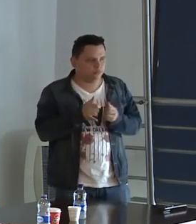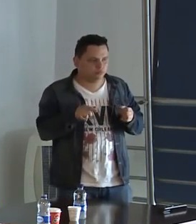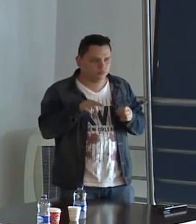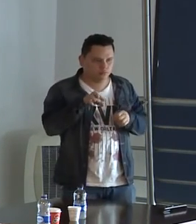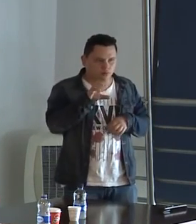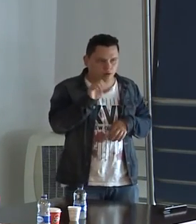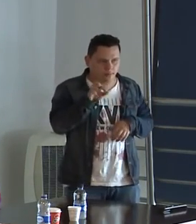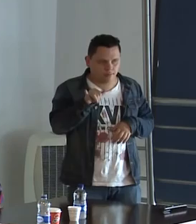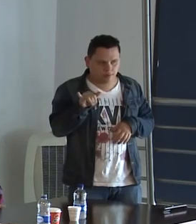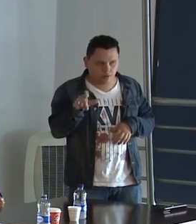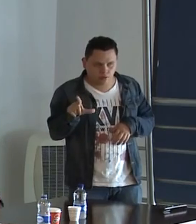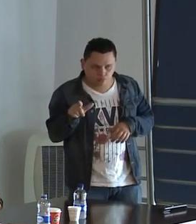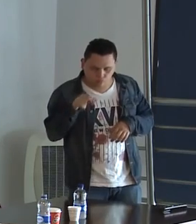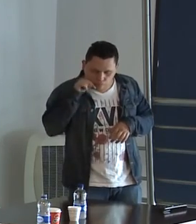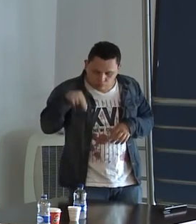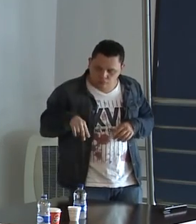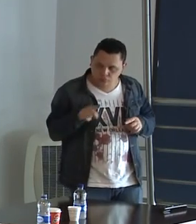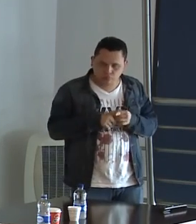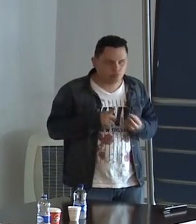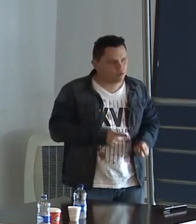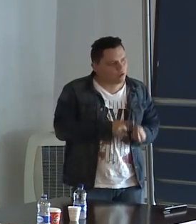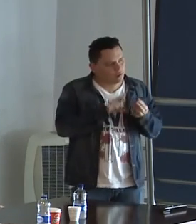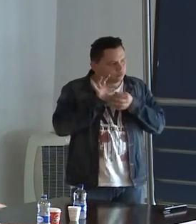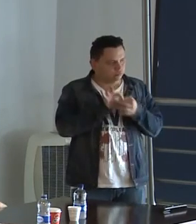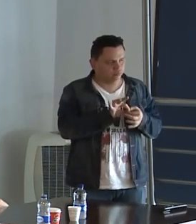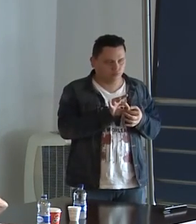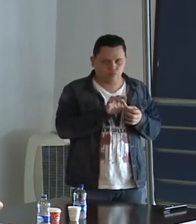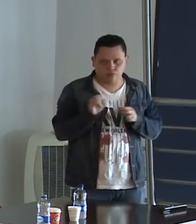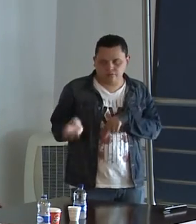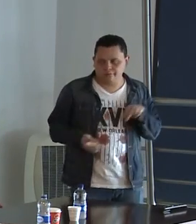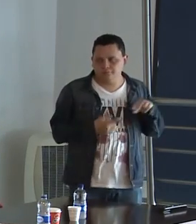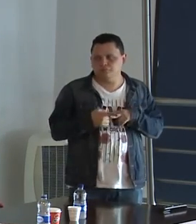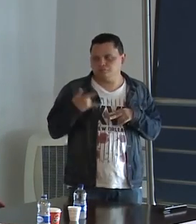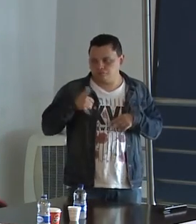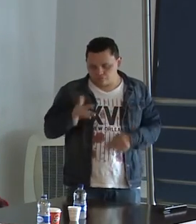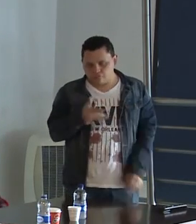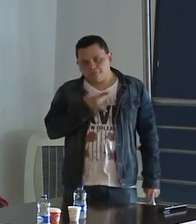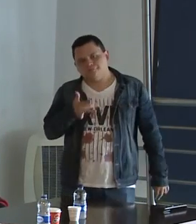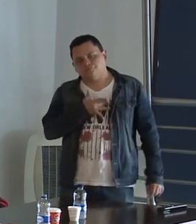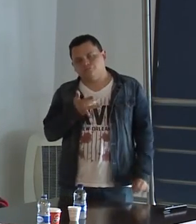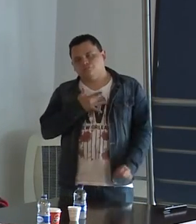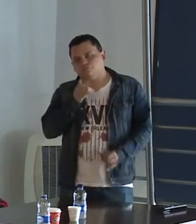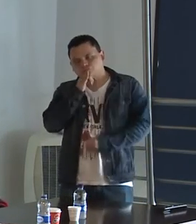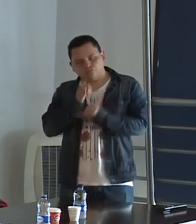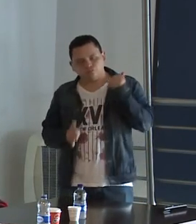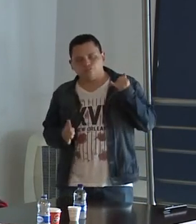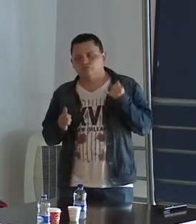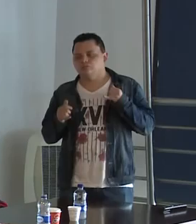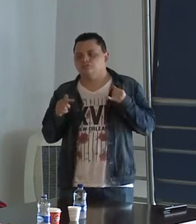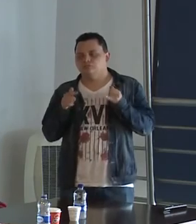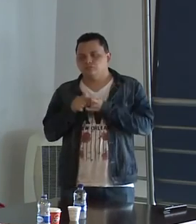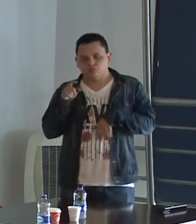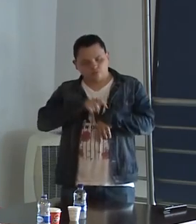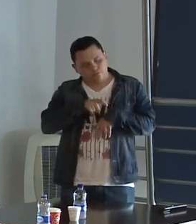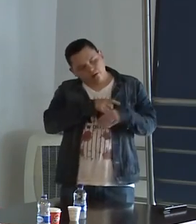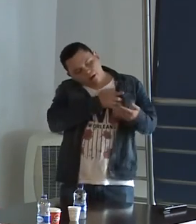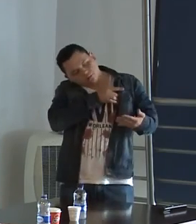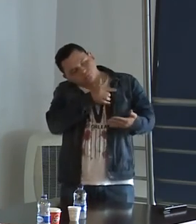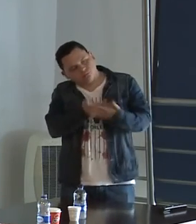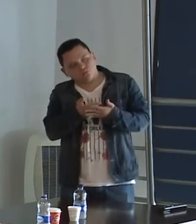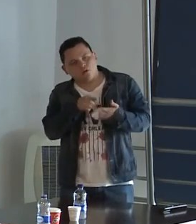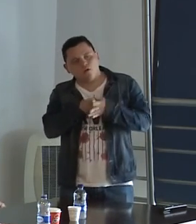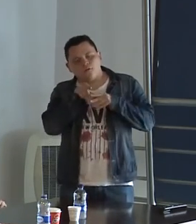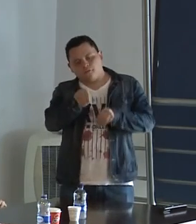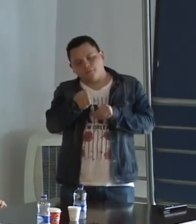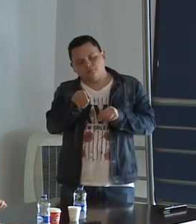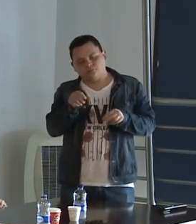capital humano que rige toda la política educativa. Lo hemos sentido en los últimos, en el último tiempo contra la